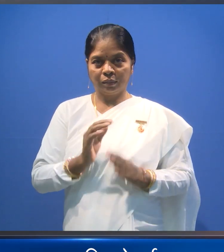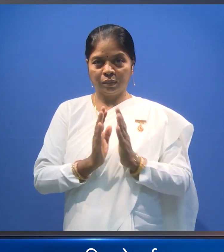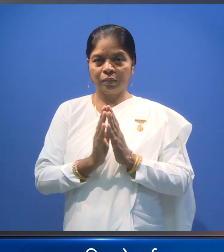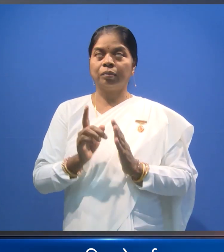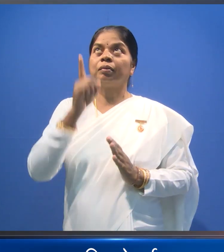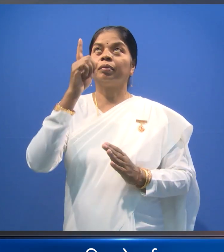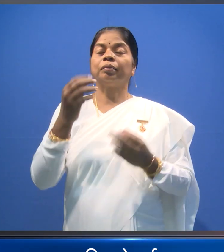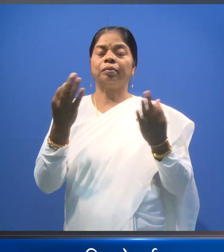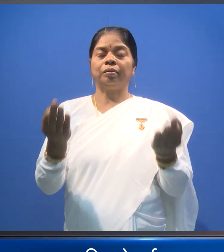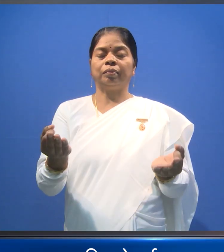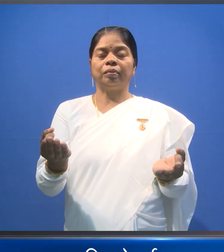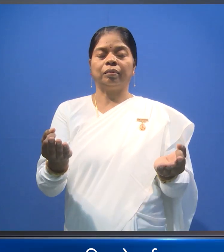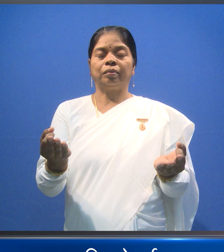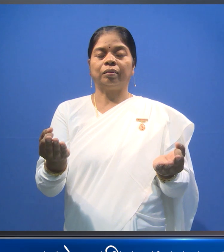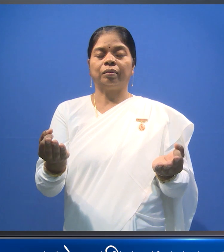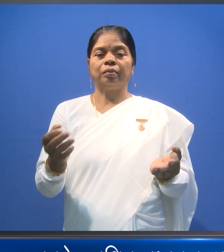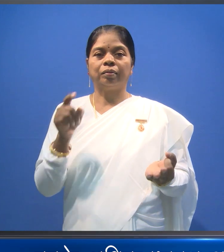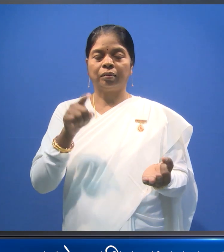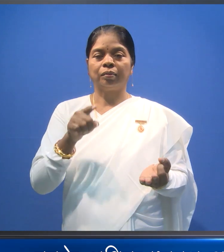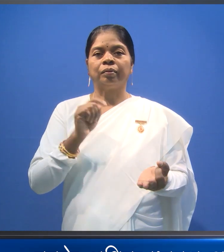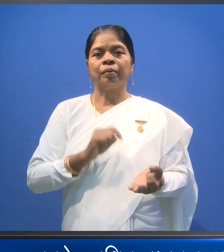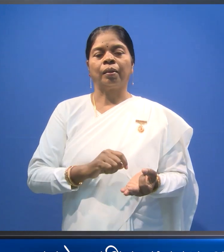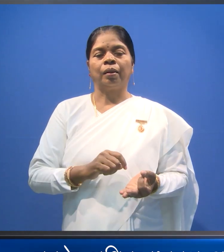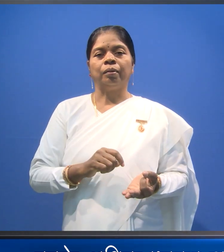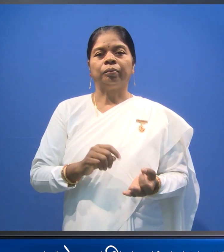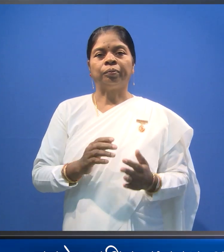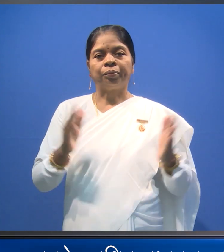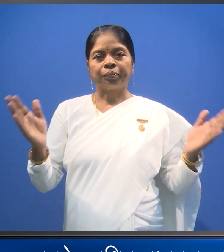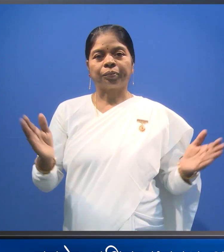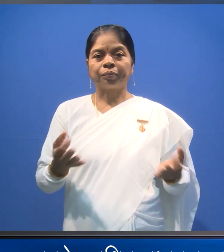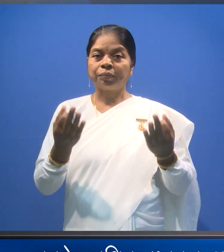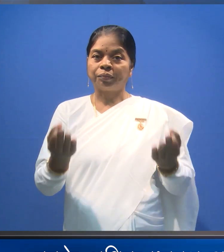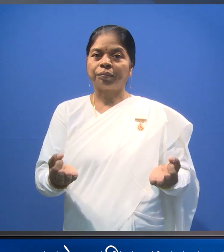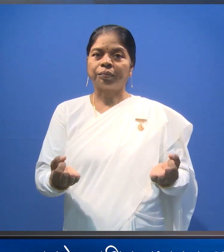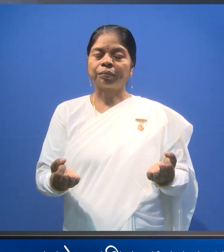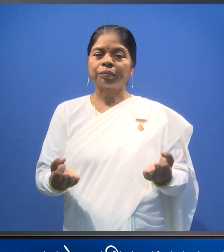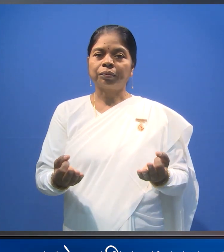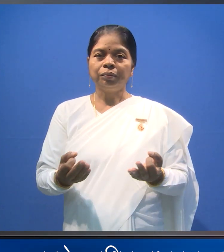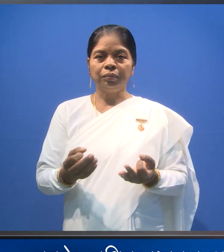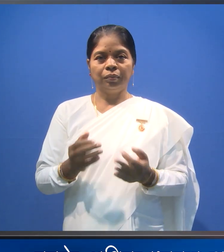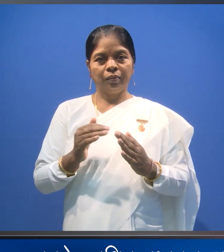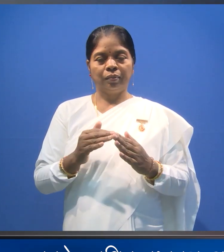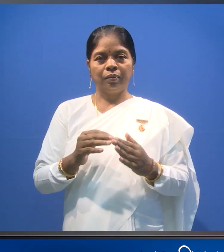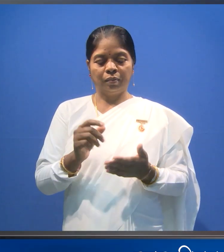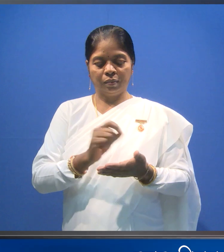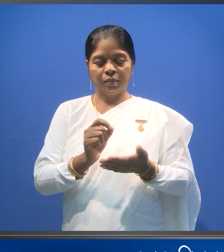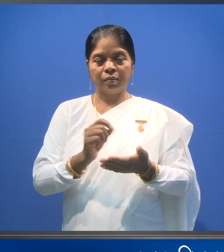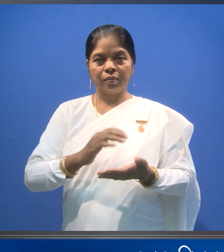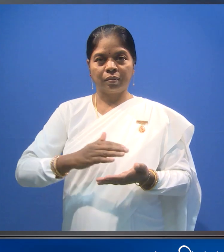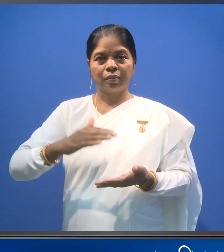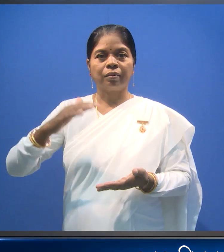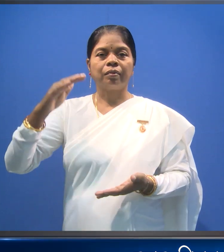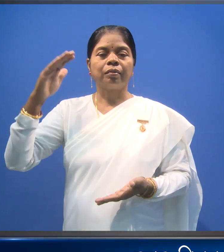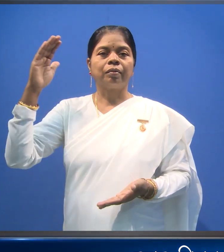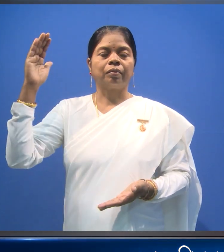ईश्वराच्या चिंतनात मग्न असते तितके अधिक एकाग्र राहते आणि लिखाणाचा स्तर